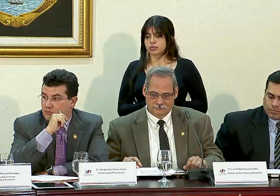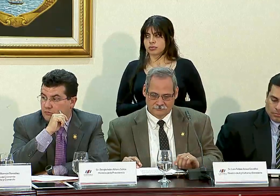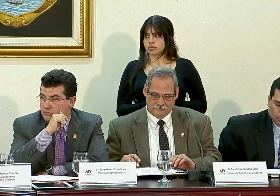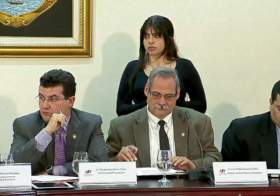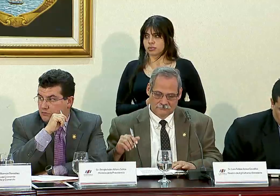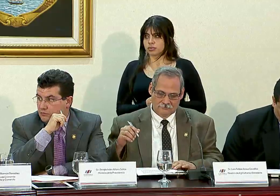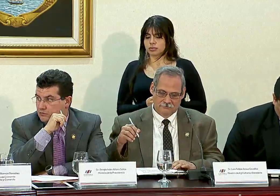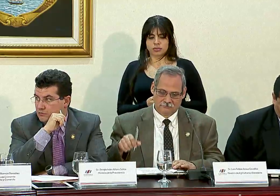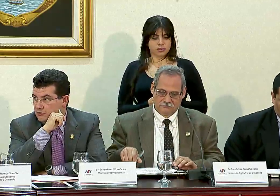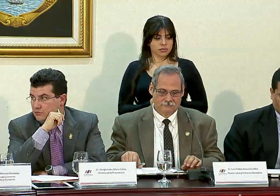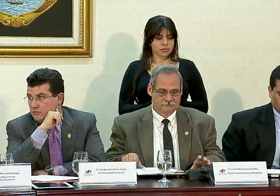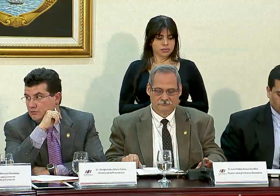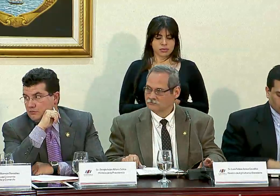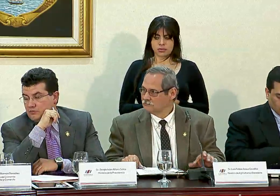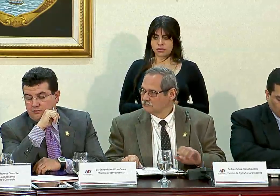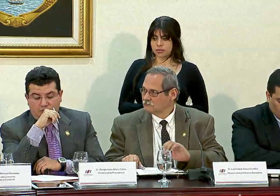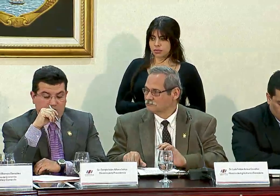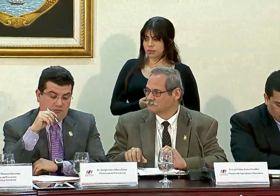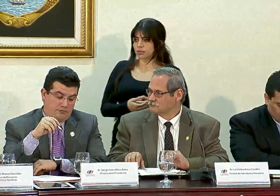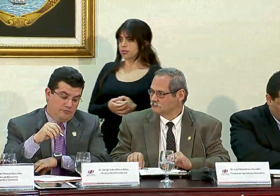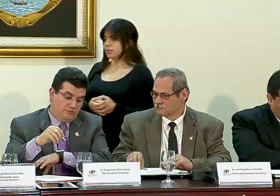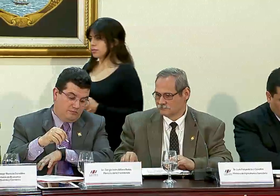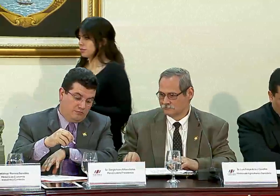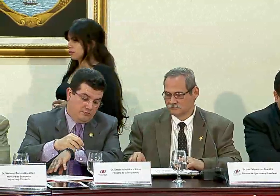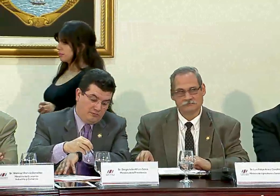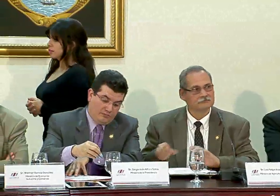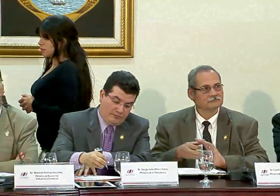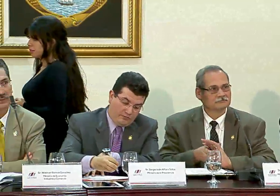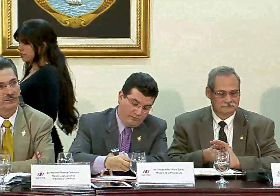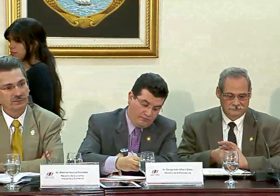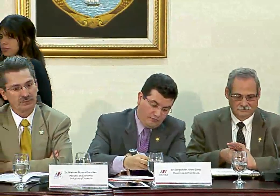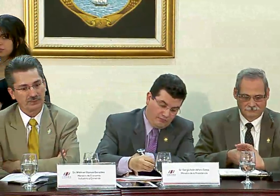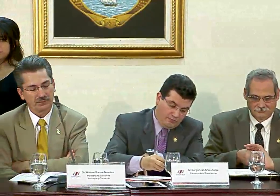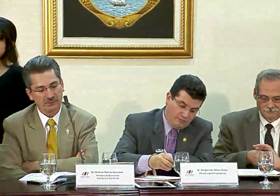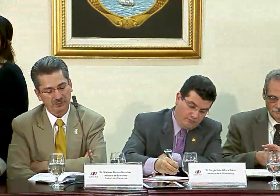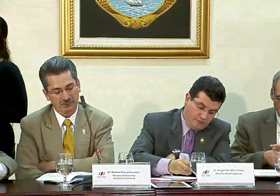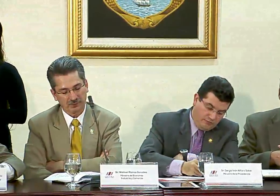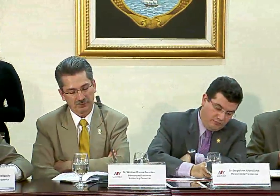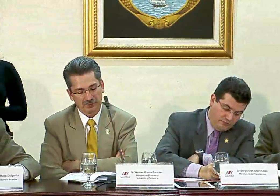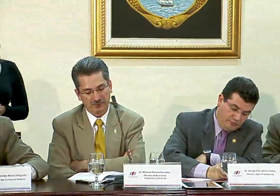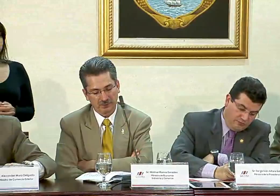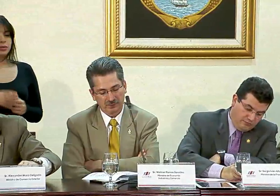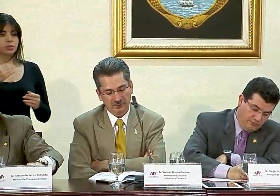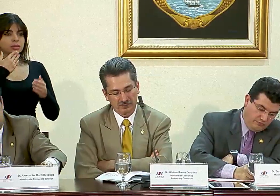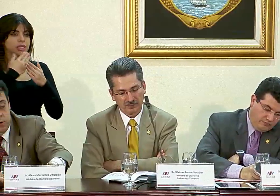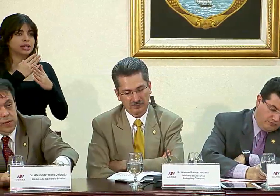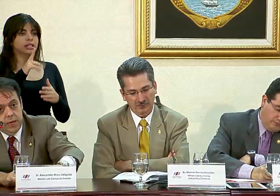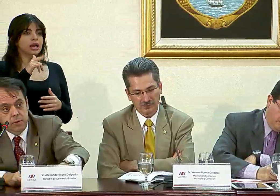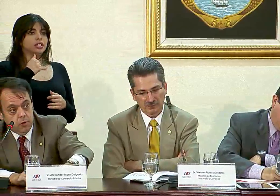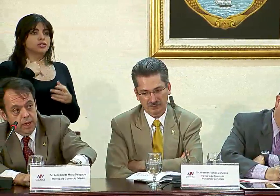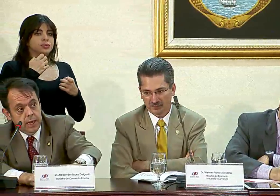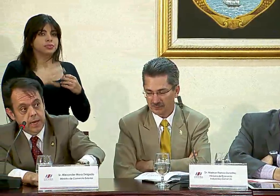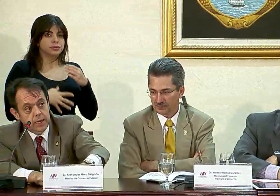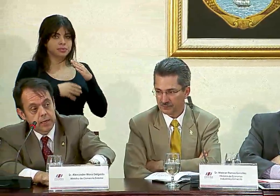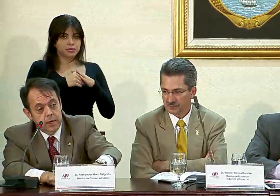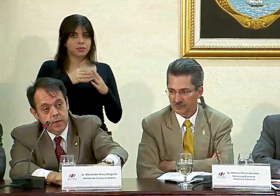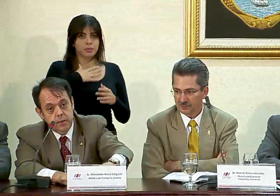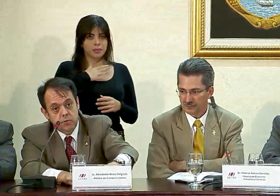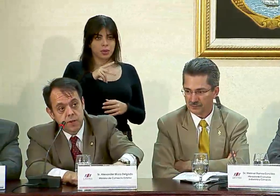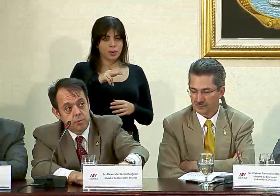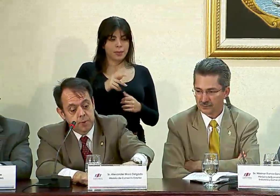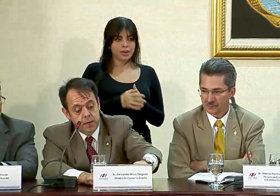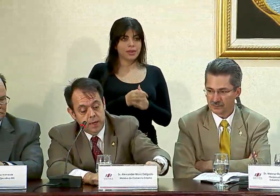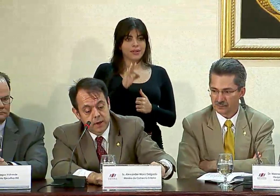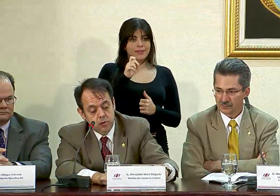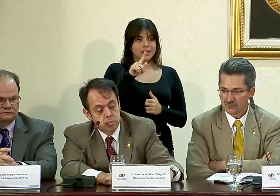quería agregar a la respuesta. Sí, muchas gracias. Carlos, yo quisiera agregar a lo que mi colega